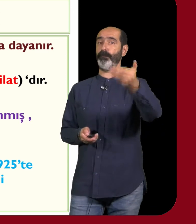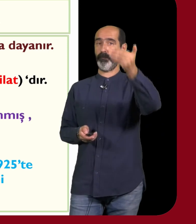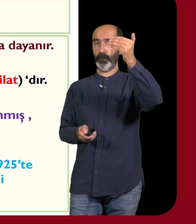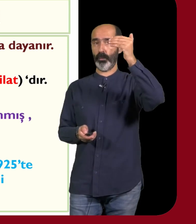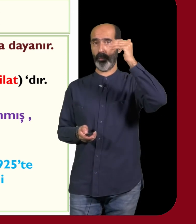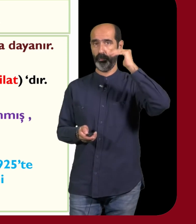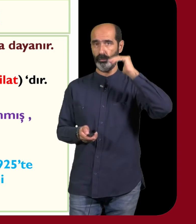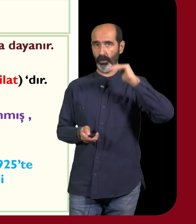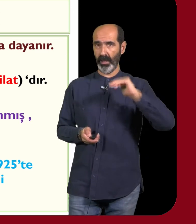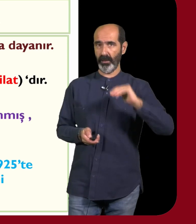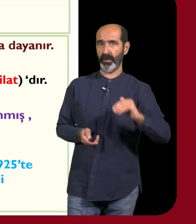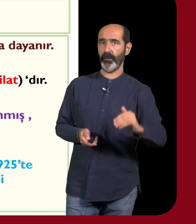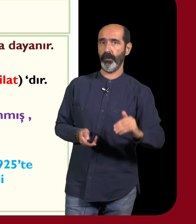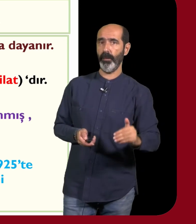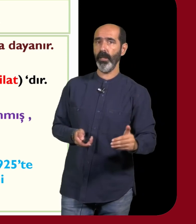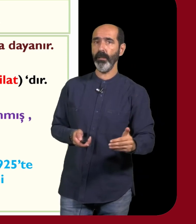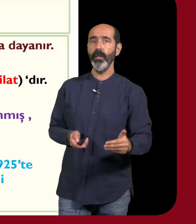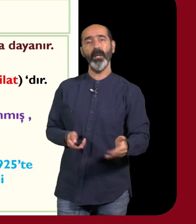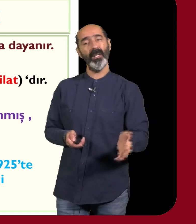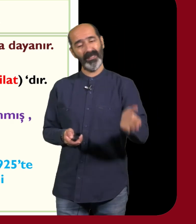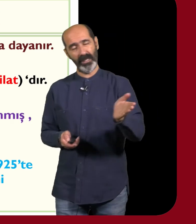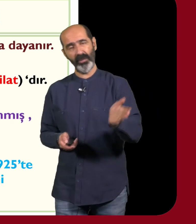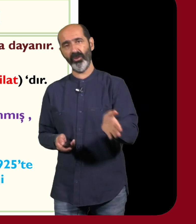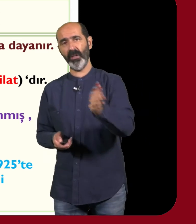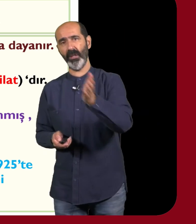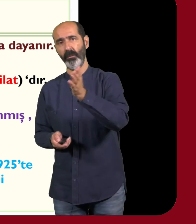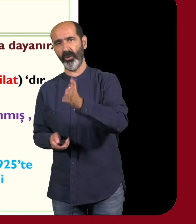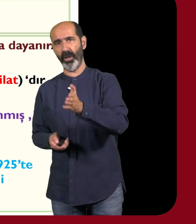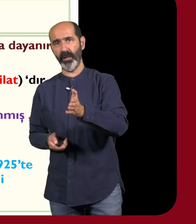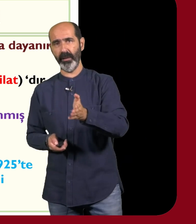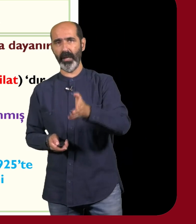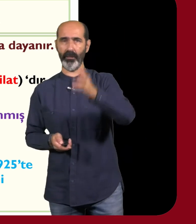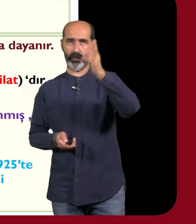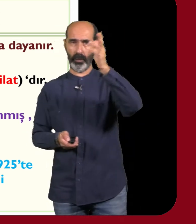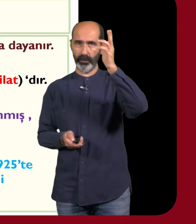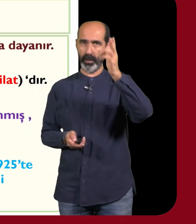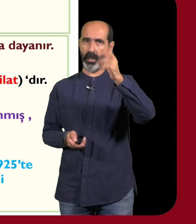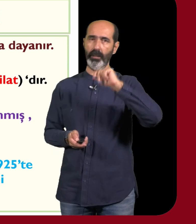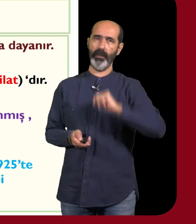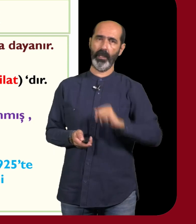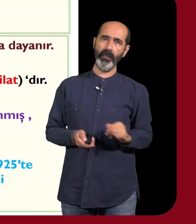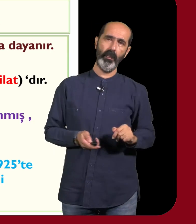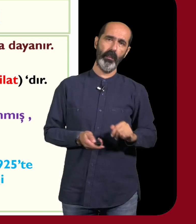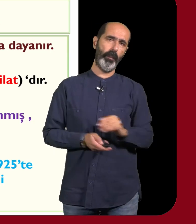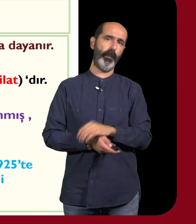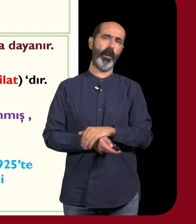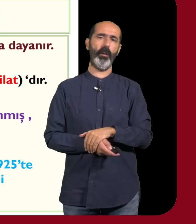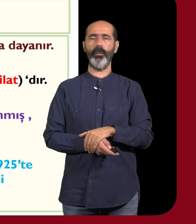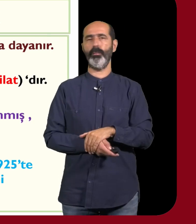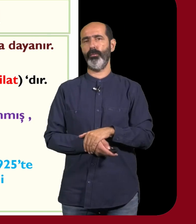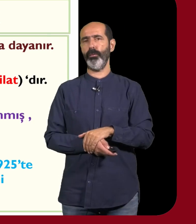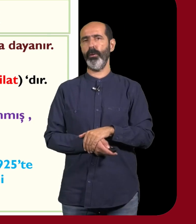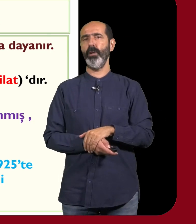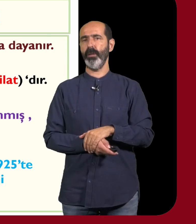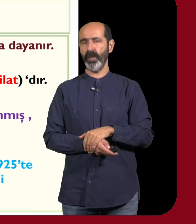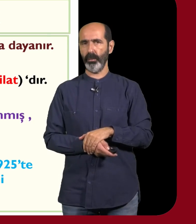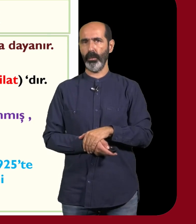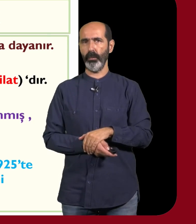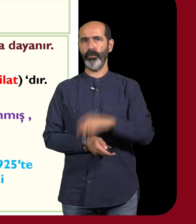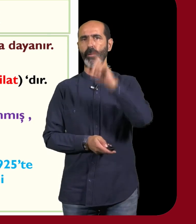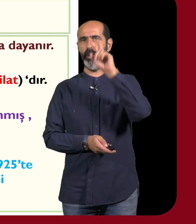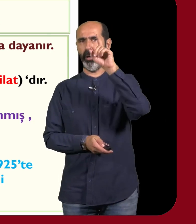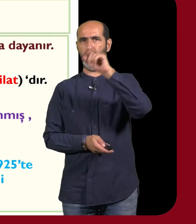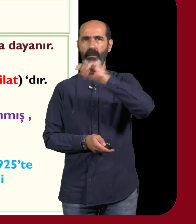sonra yürüyen takviminin geliştirilmiş hali de en son halini veren Papa 13.